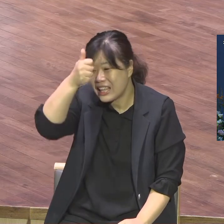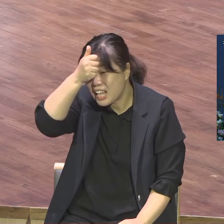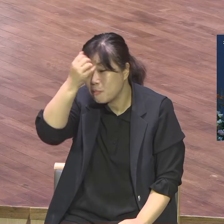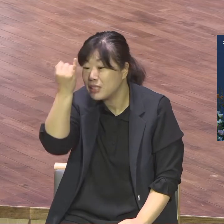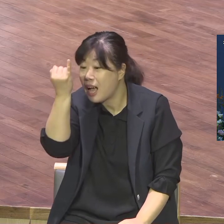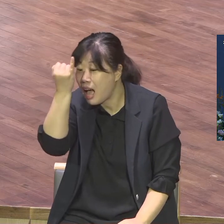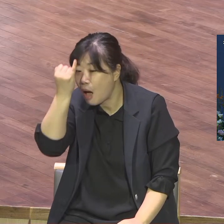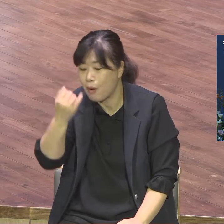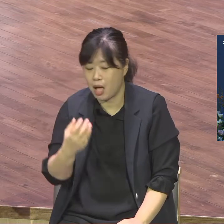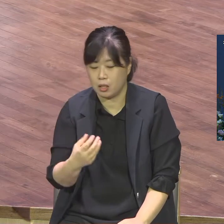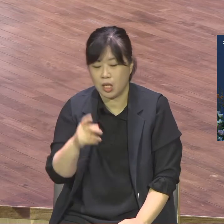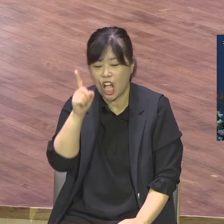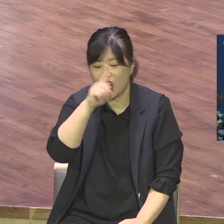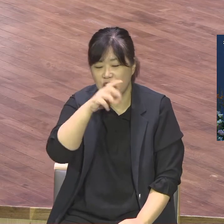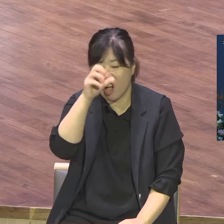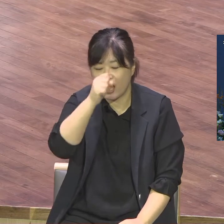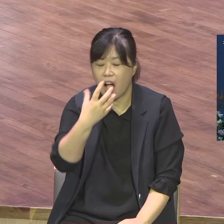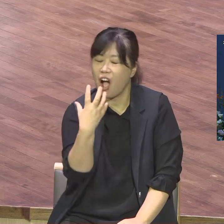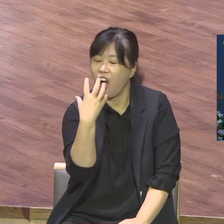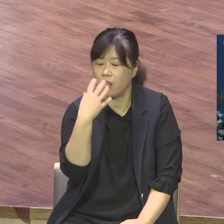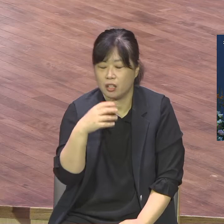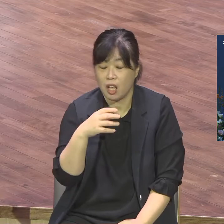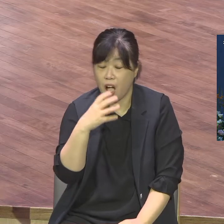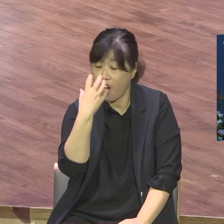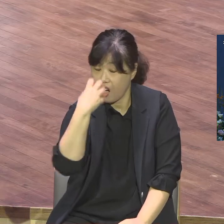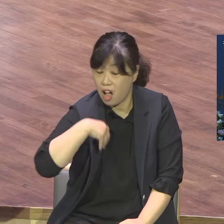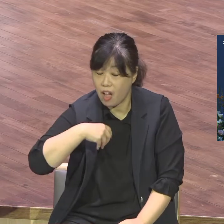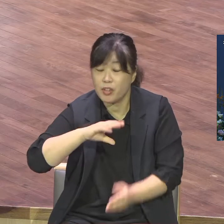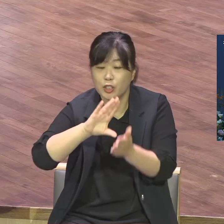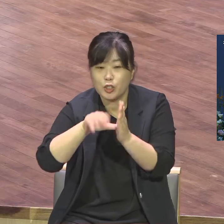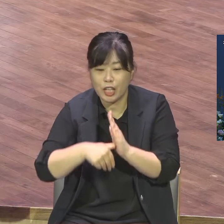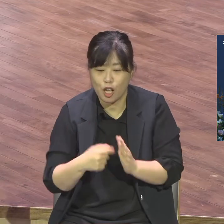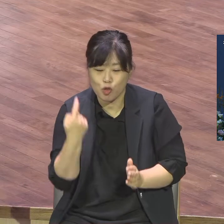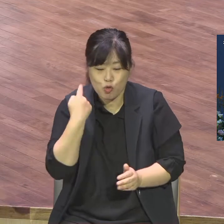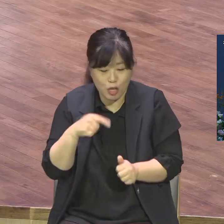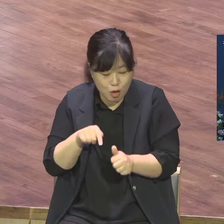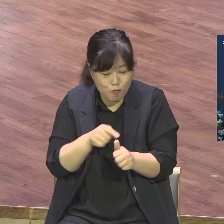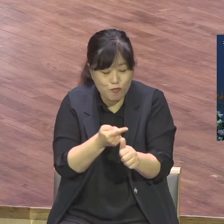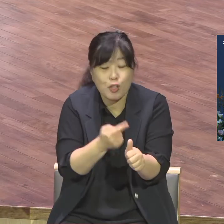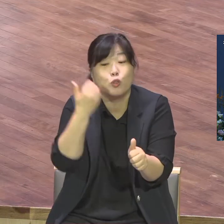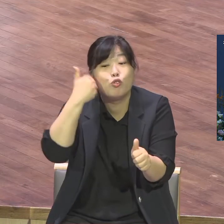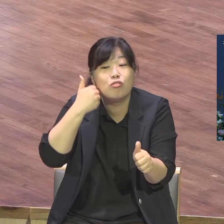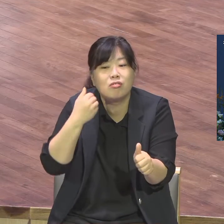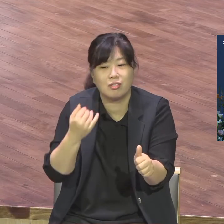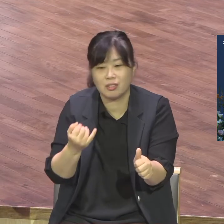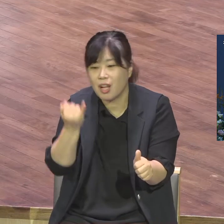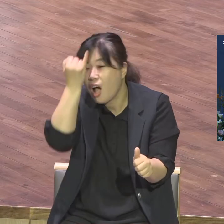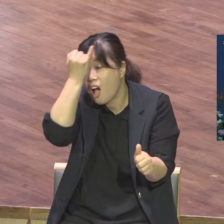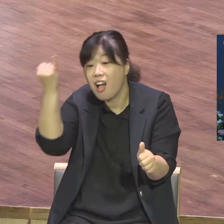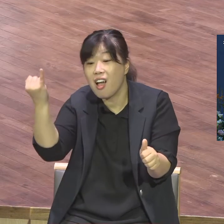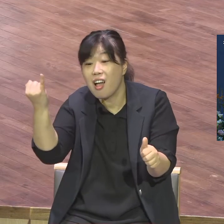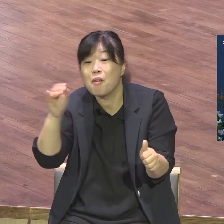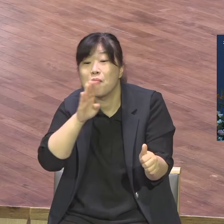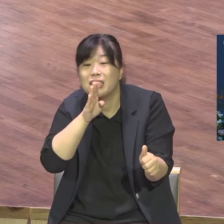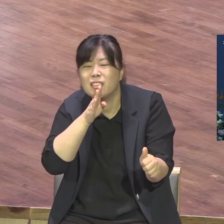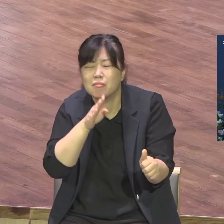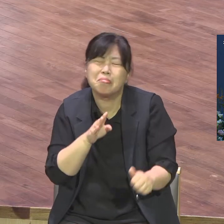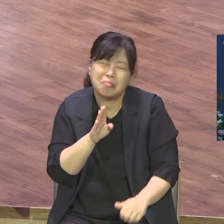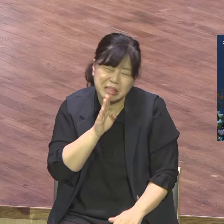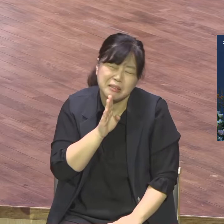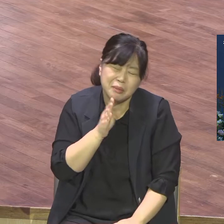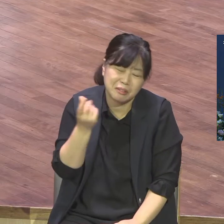이 성경을 보면요, 이 교회 3분의 1 여성이 움직여 교회가 부흥됩니다. 거의 다